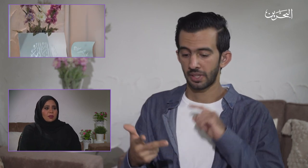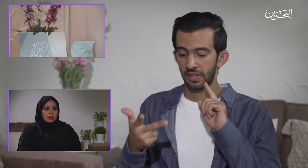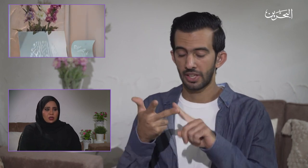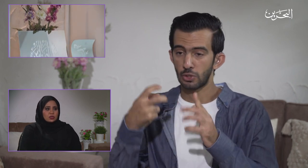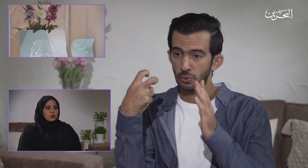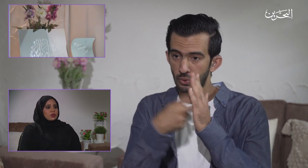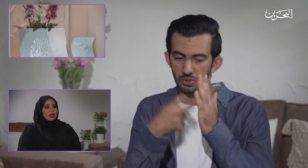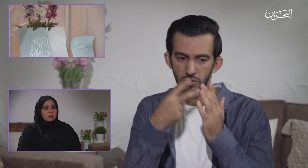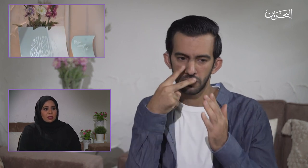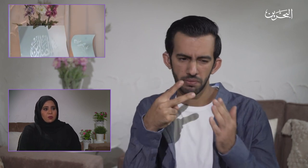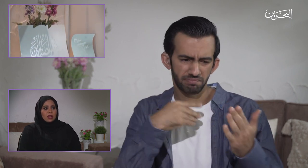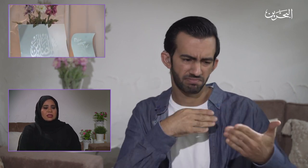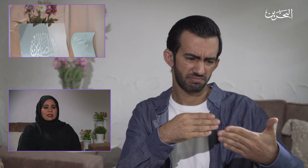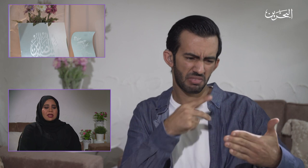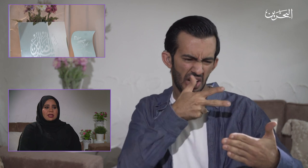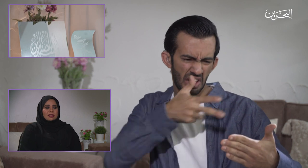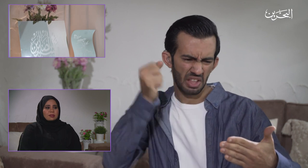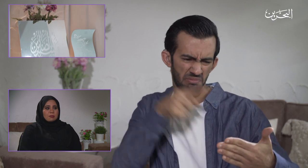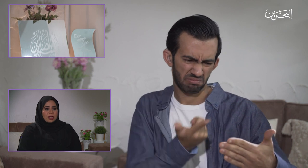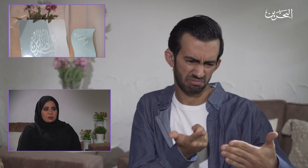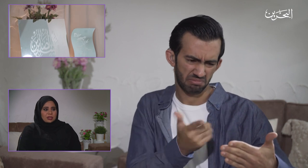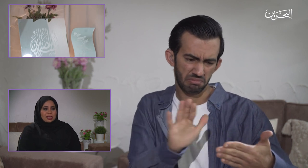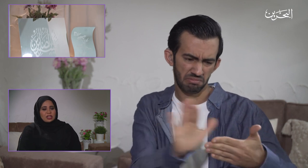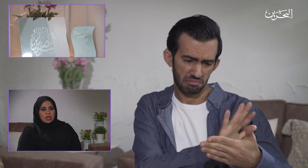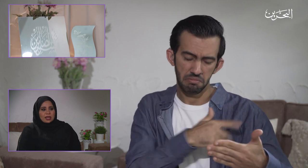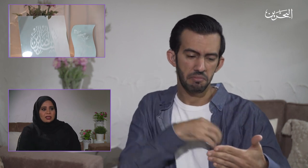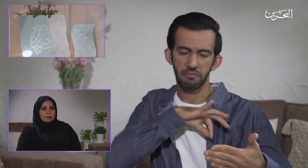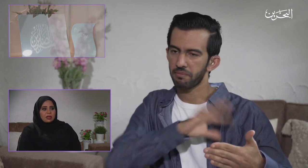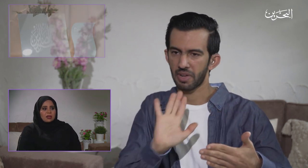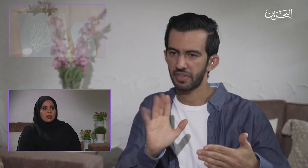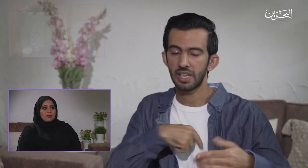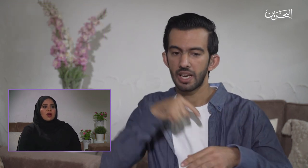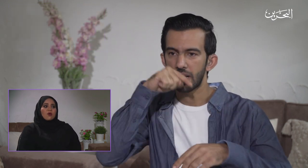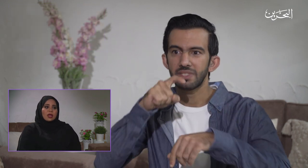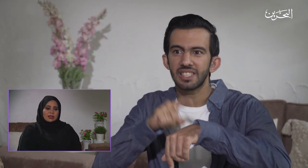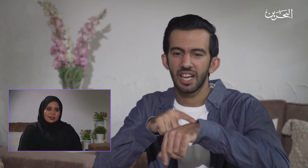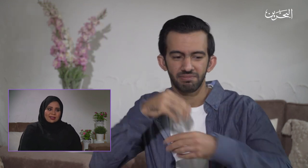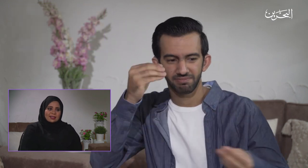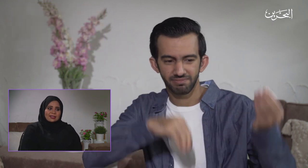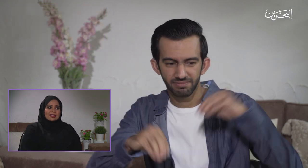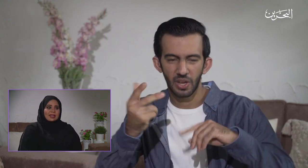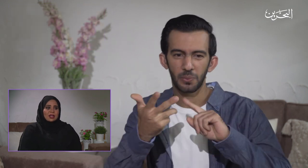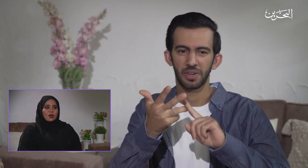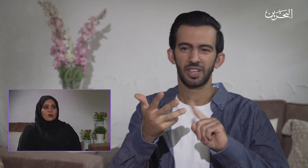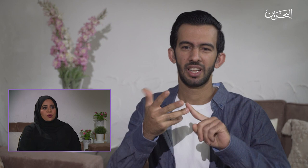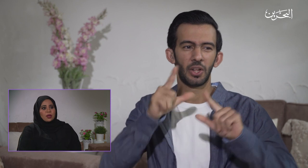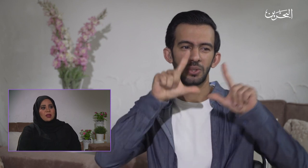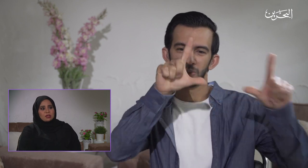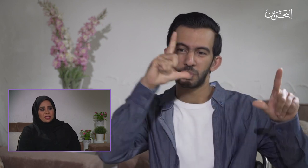مثلاً الجلود يحب يطورها يستبدلها يعني شيء قديم، فهو يستقلها ويدورها بشيء